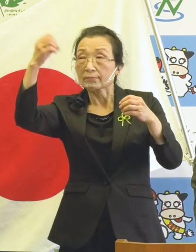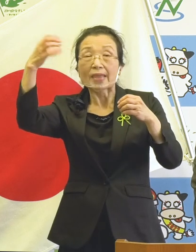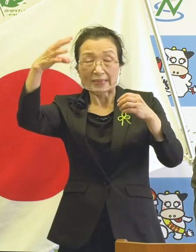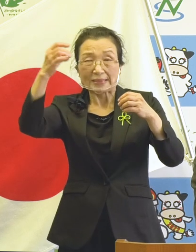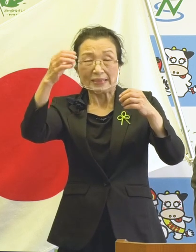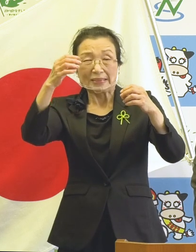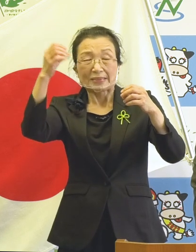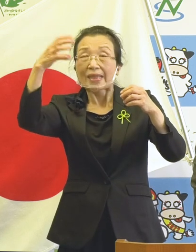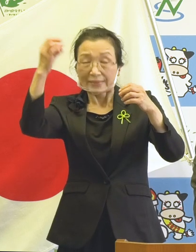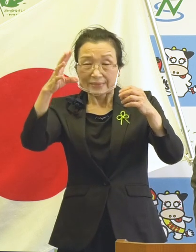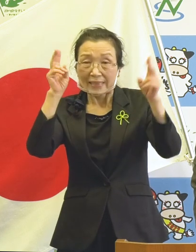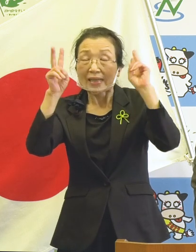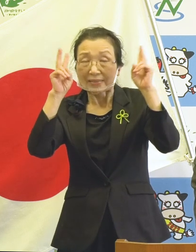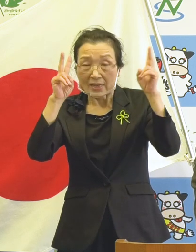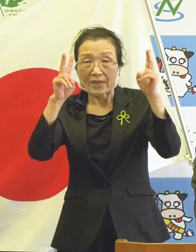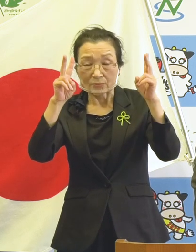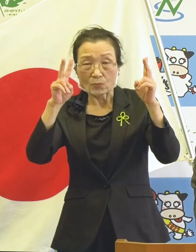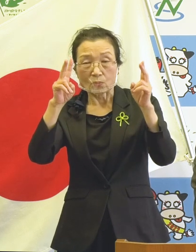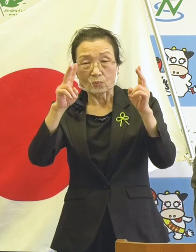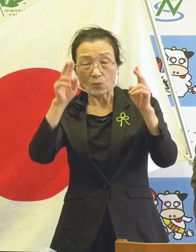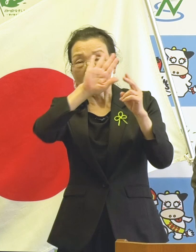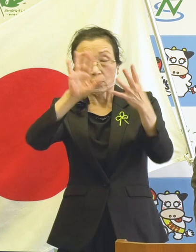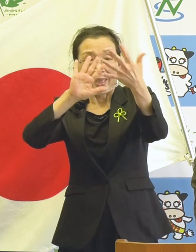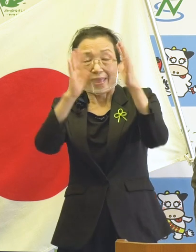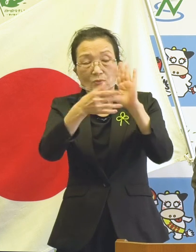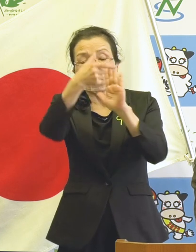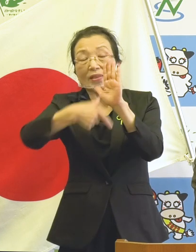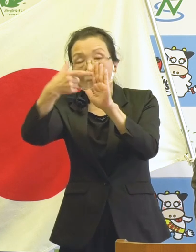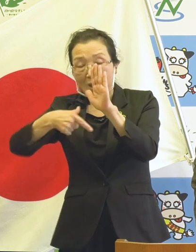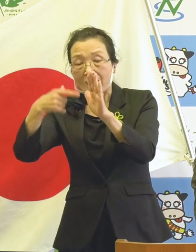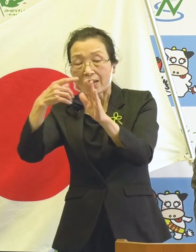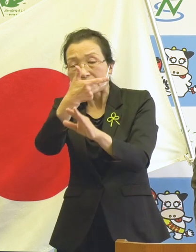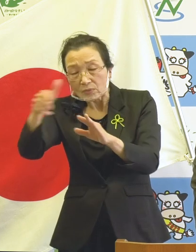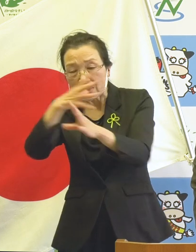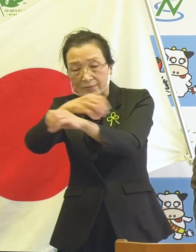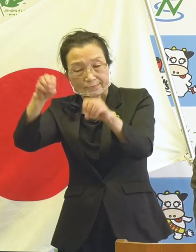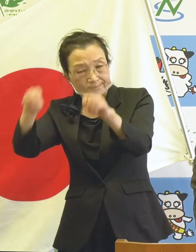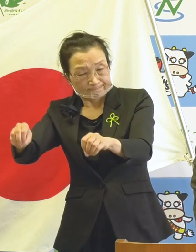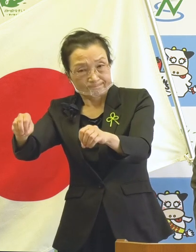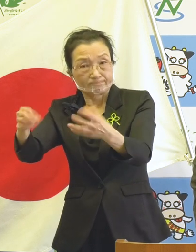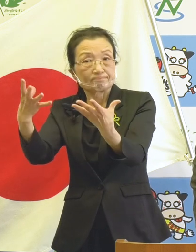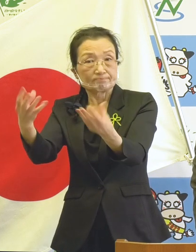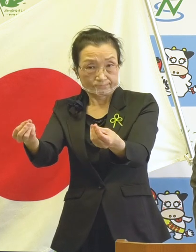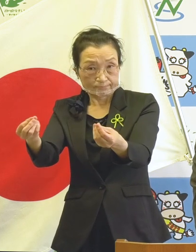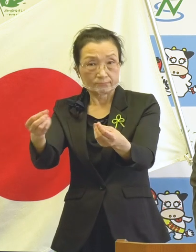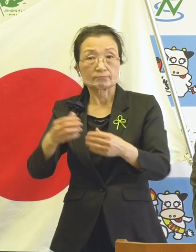送電事業会社との気候変動をテーマにした協定、さまざまな取り組みを行ってまいります